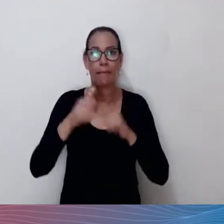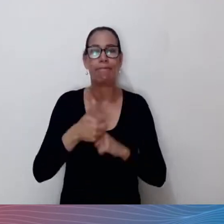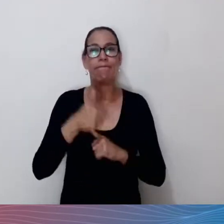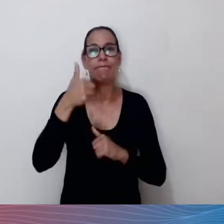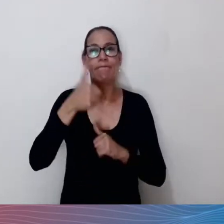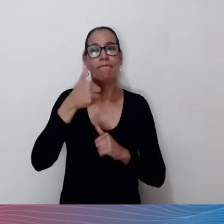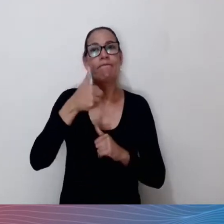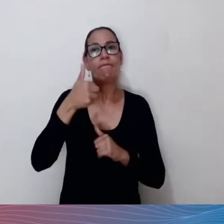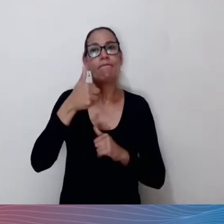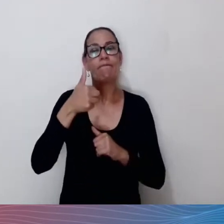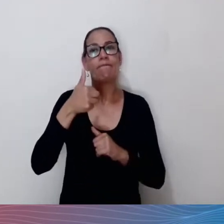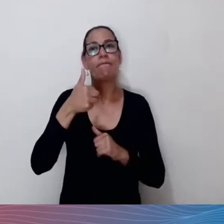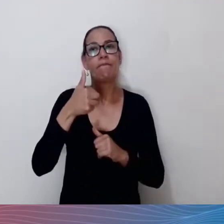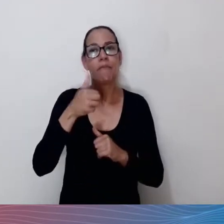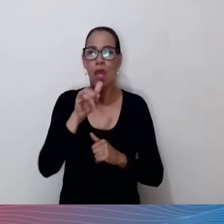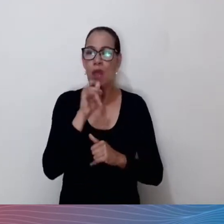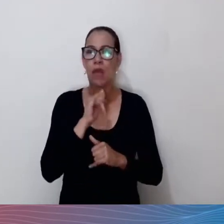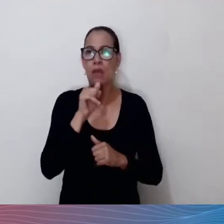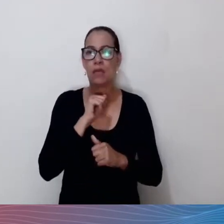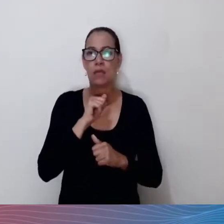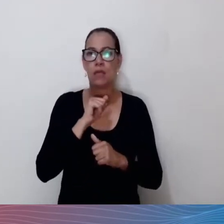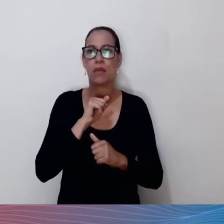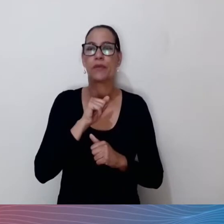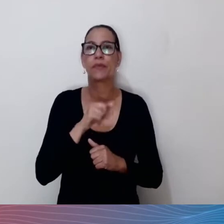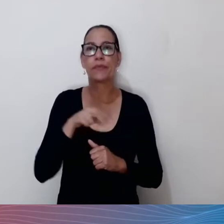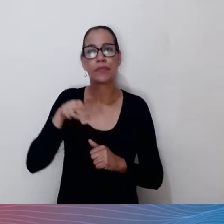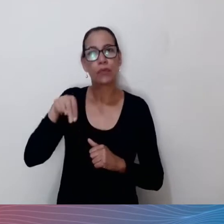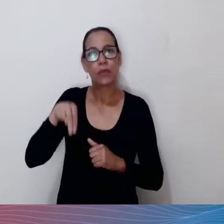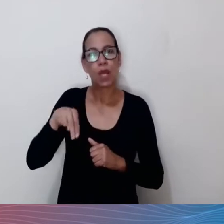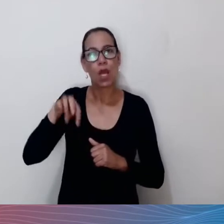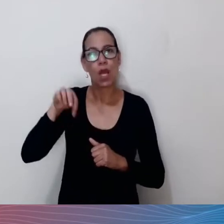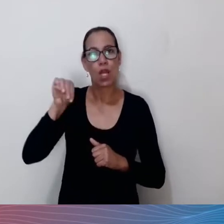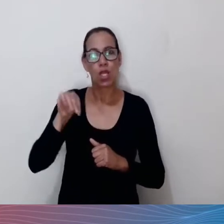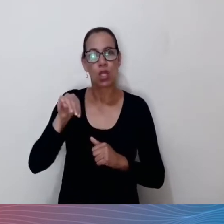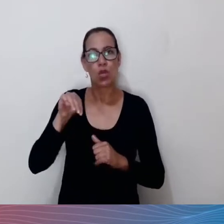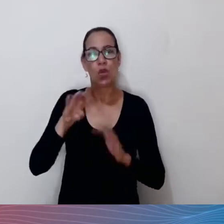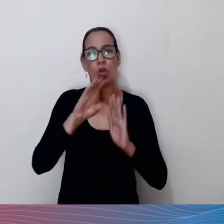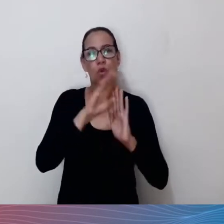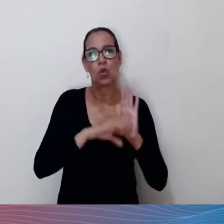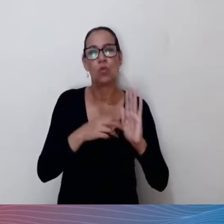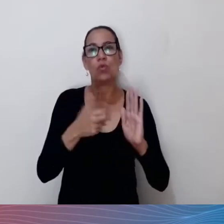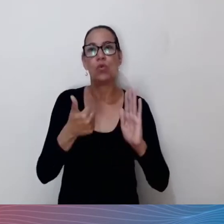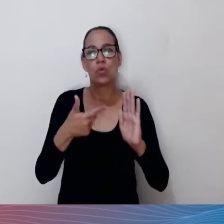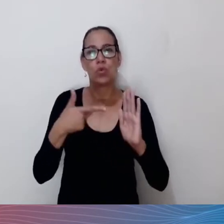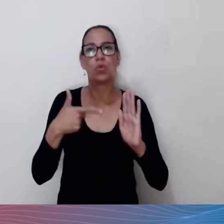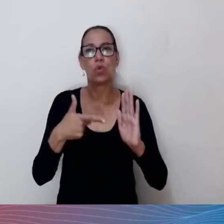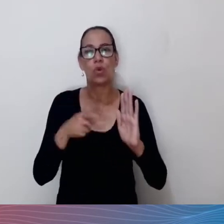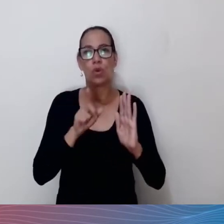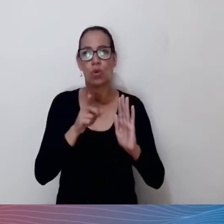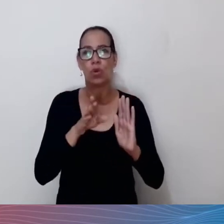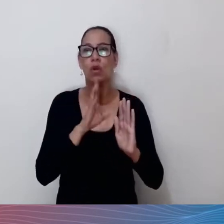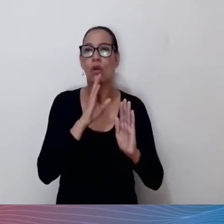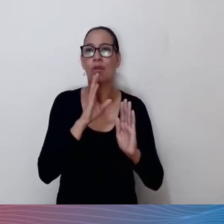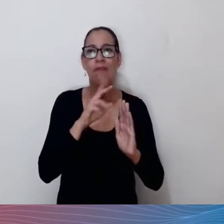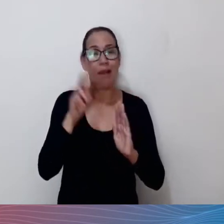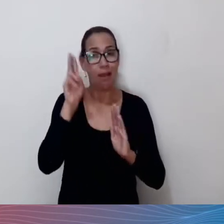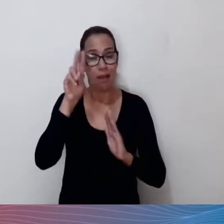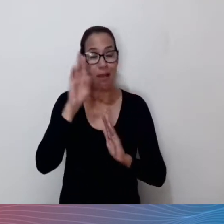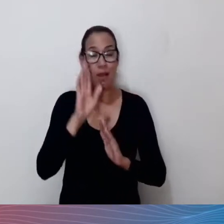em Números 12, vocês conhecem muito bem essa história, Números